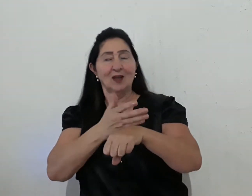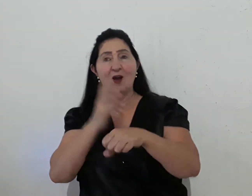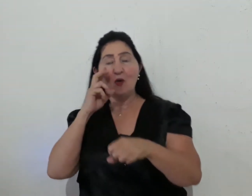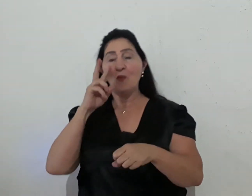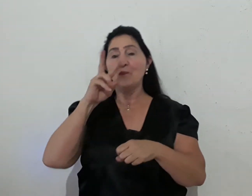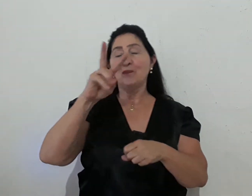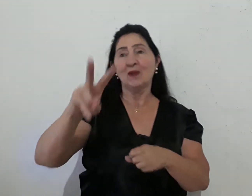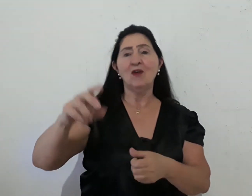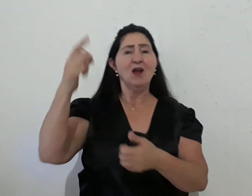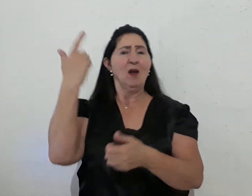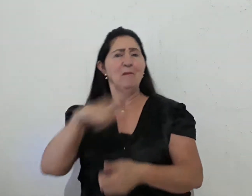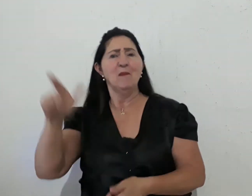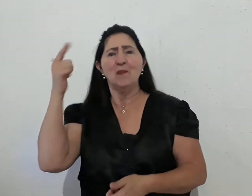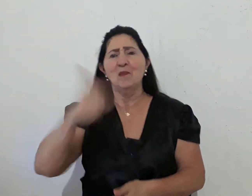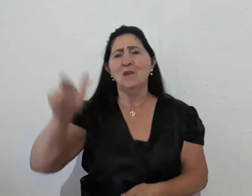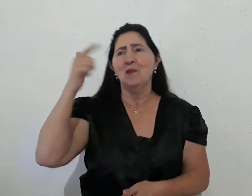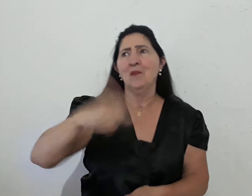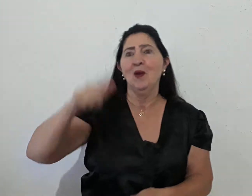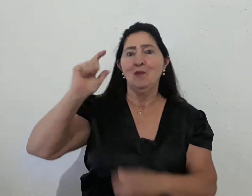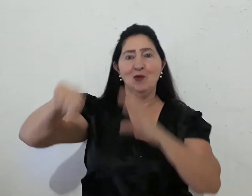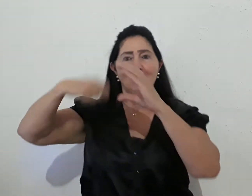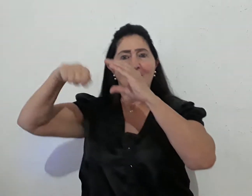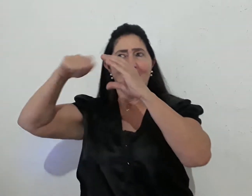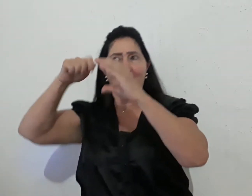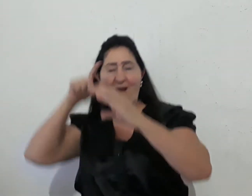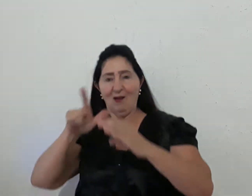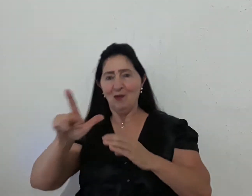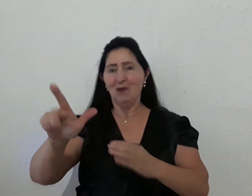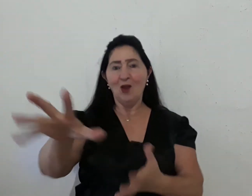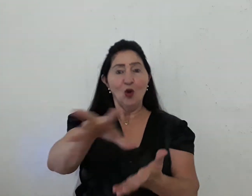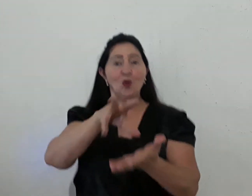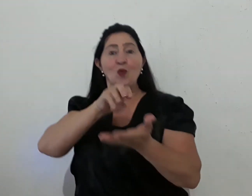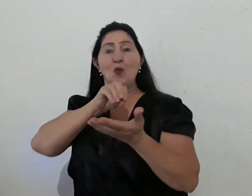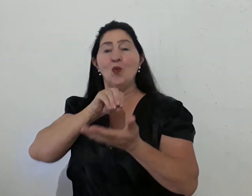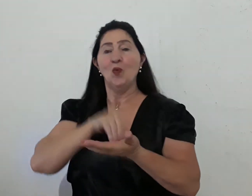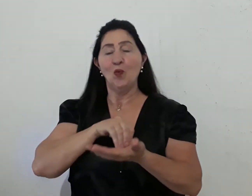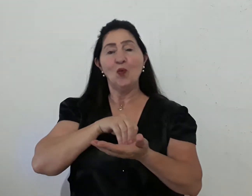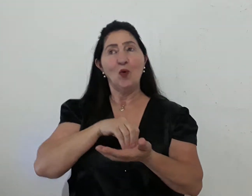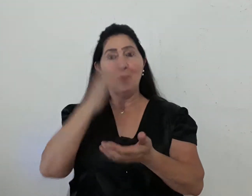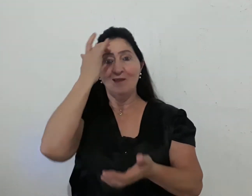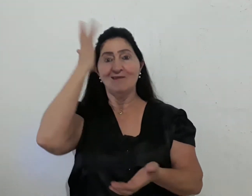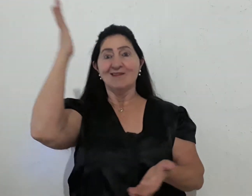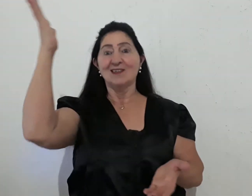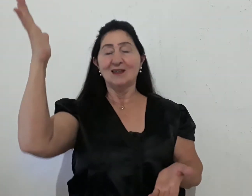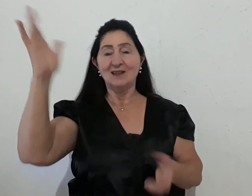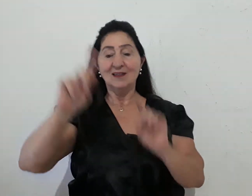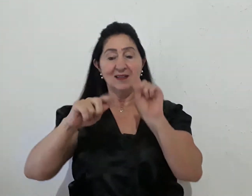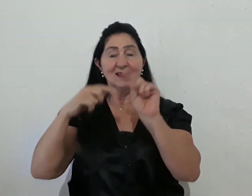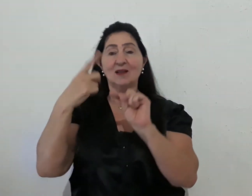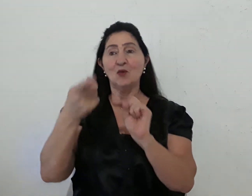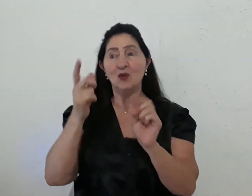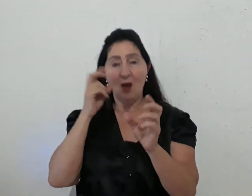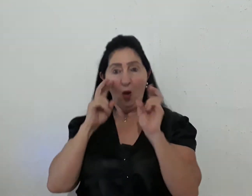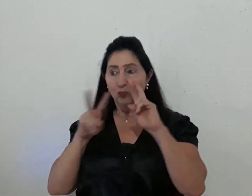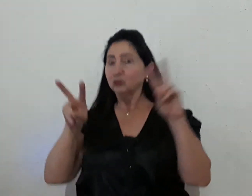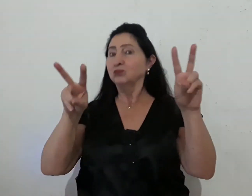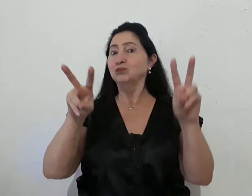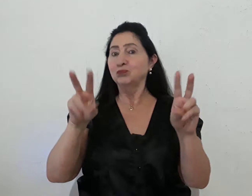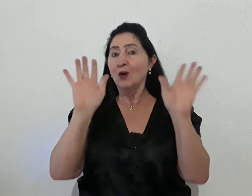várias vezes até sentir facilidade em copiar a sinalização. Quando você observar que já consegue